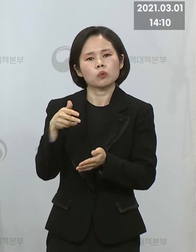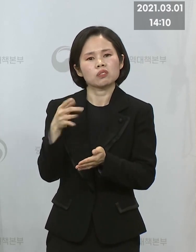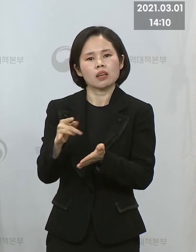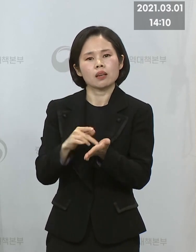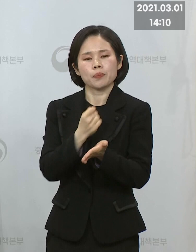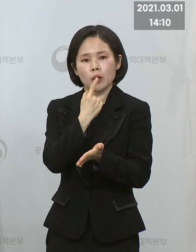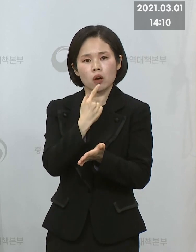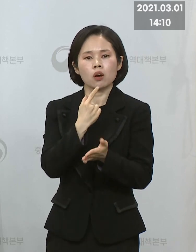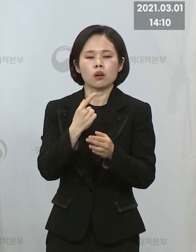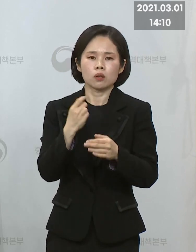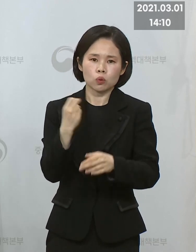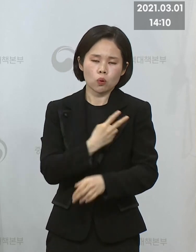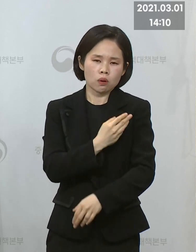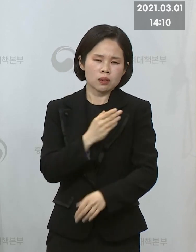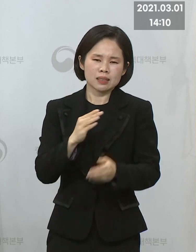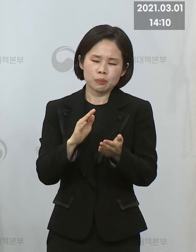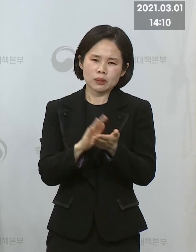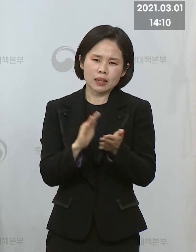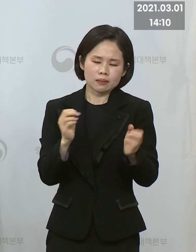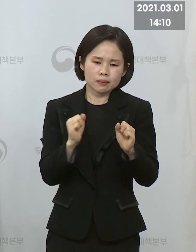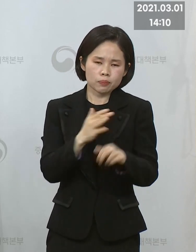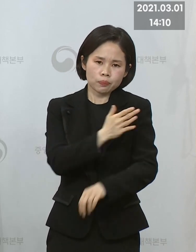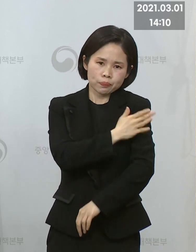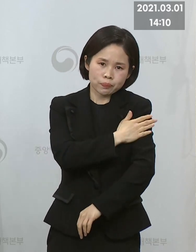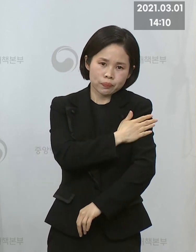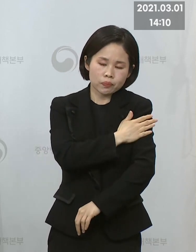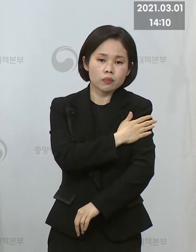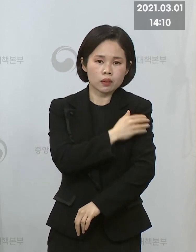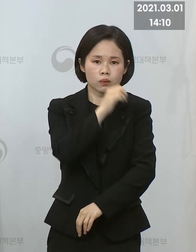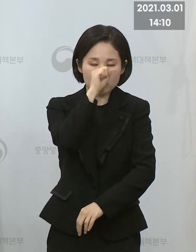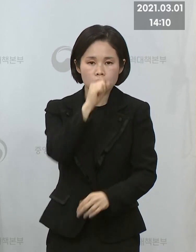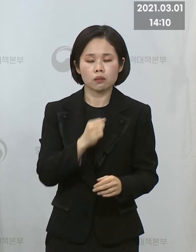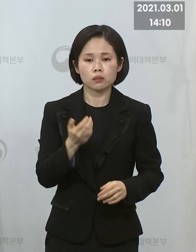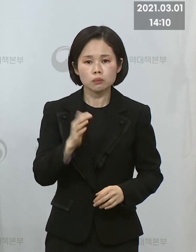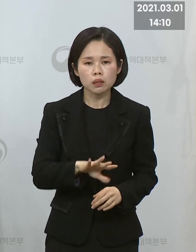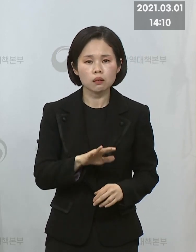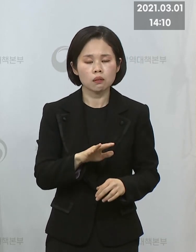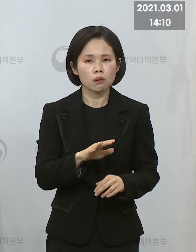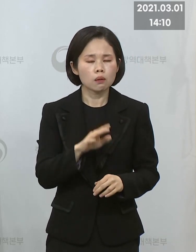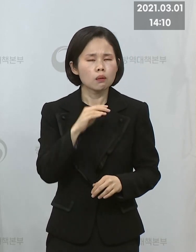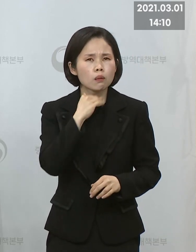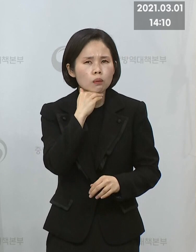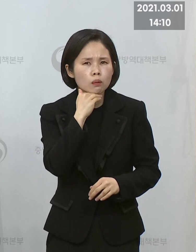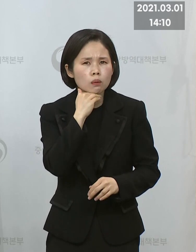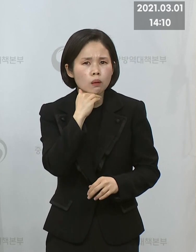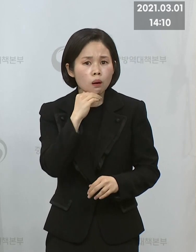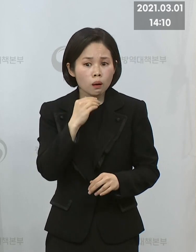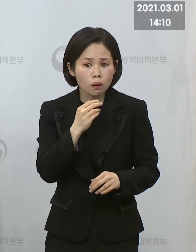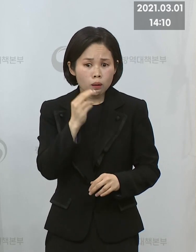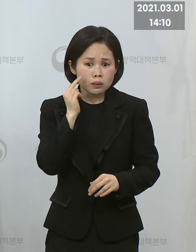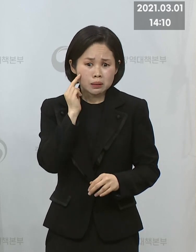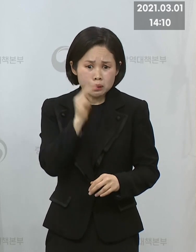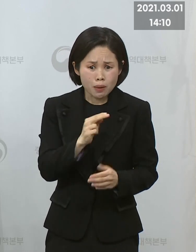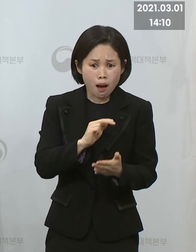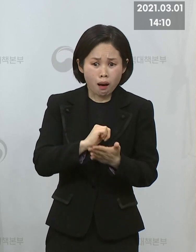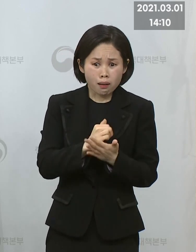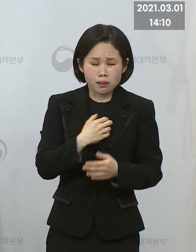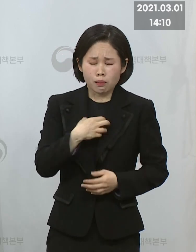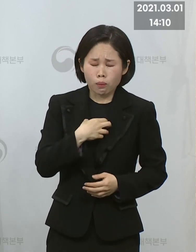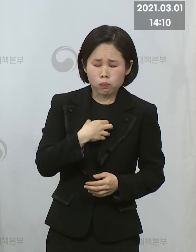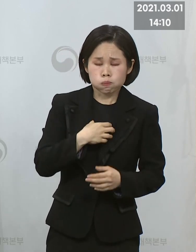되겠습니다. 하지만 증상이 심해지거나 고열, 알레르기 반응 등의 증상이 나타나면 신속하게